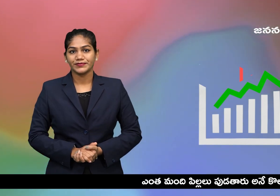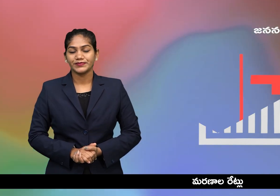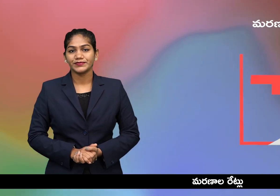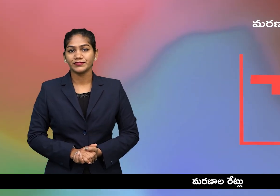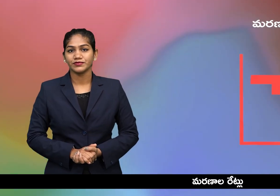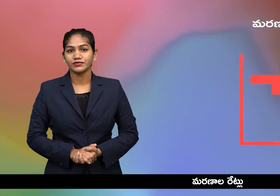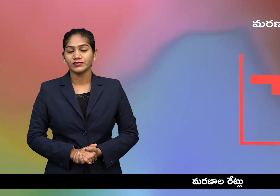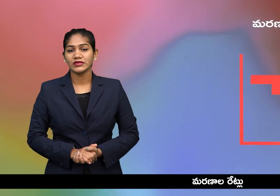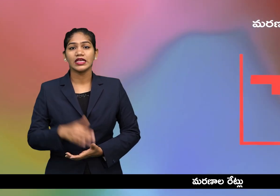మరణ రేట్లు